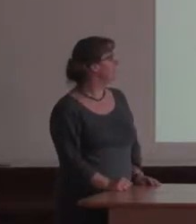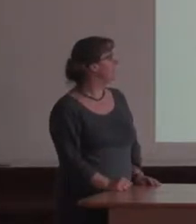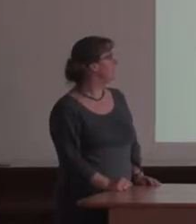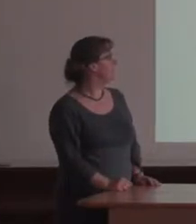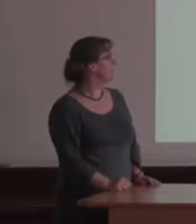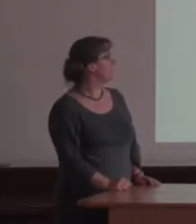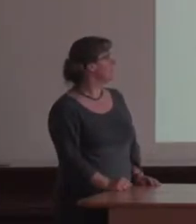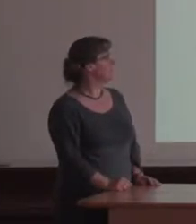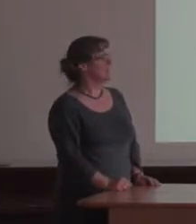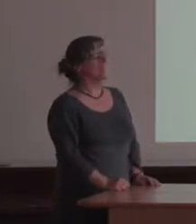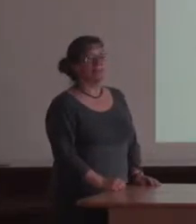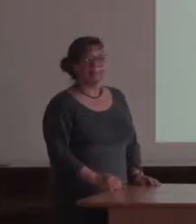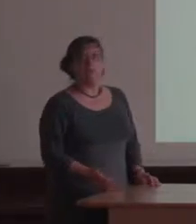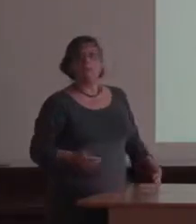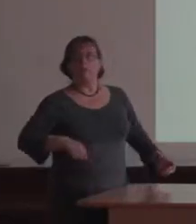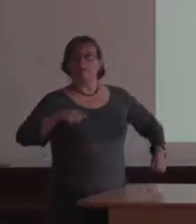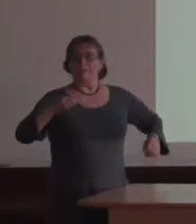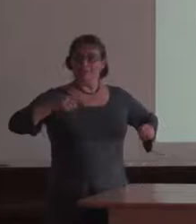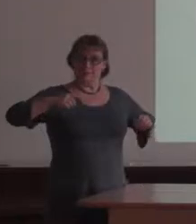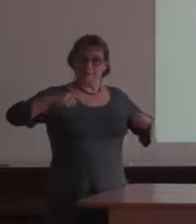Et s'ils ont passé, mais